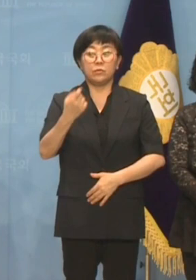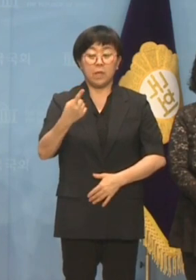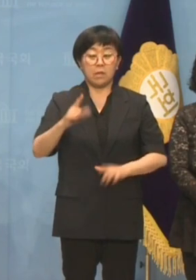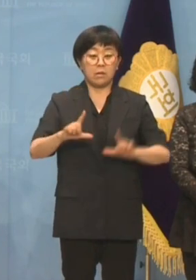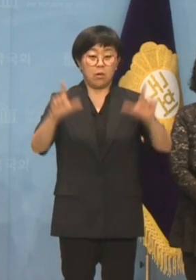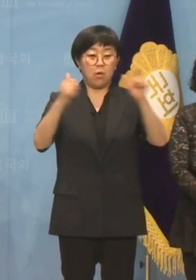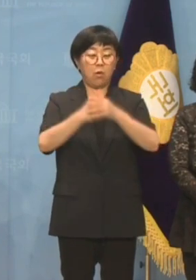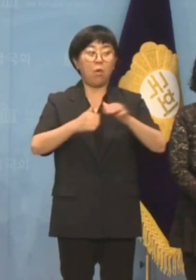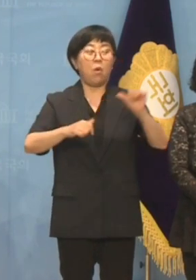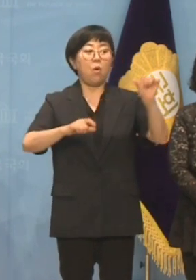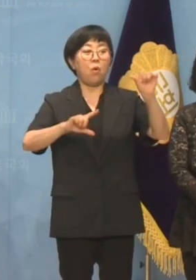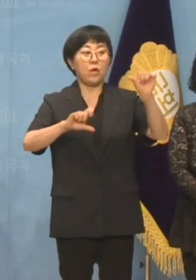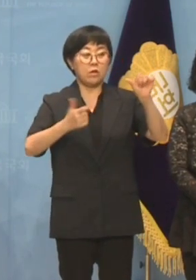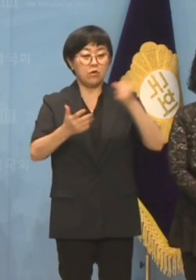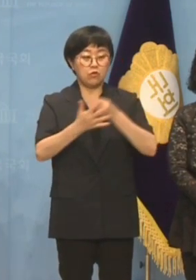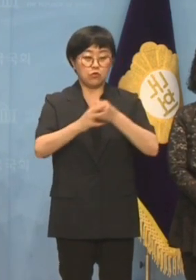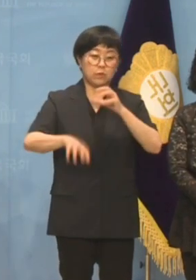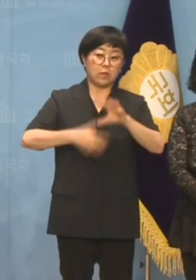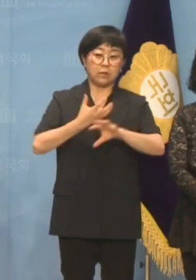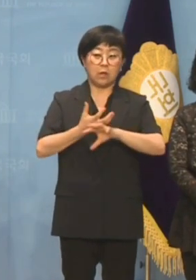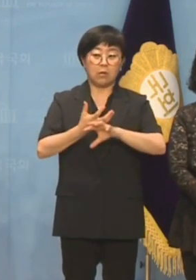1961년 5.16 쿠데타로 인해